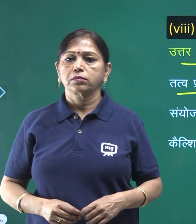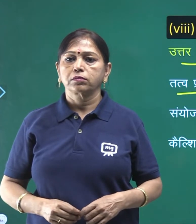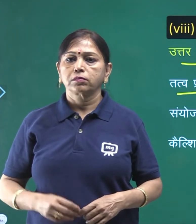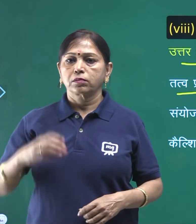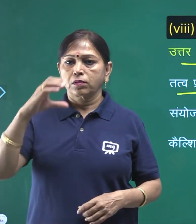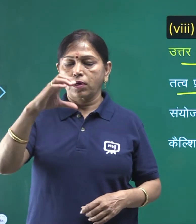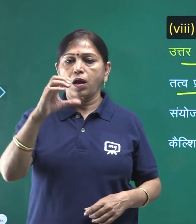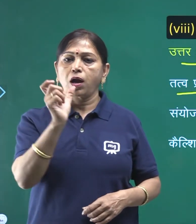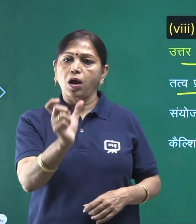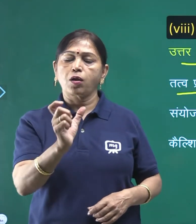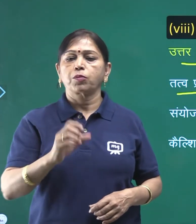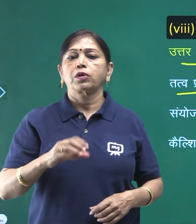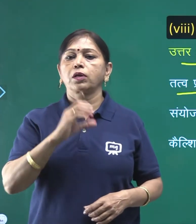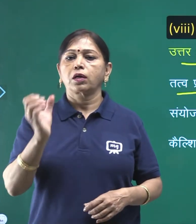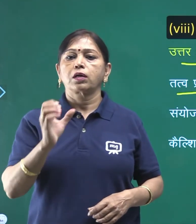कार्बोनेट CO